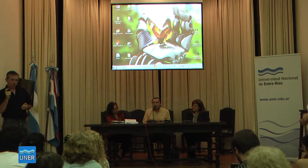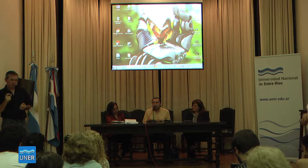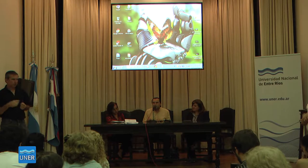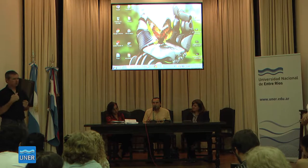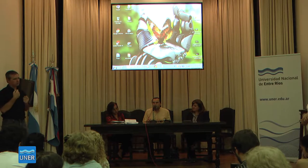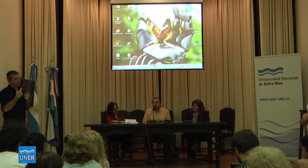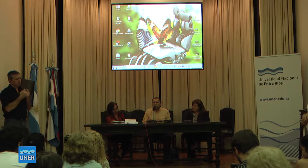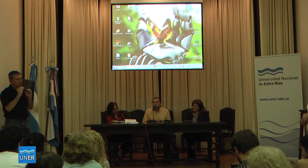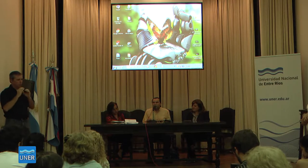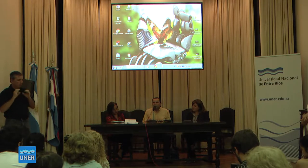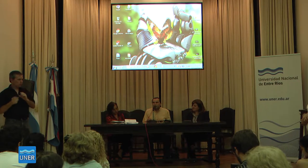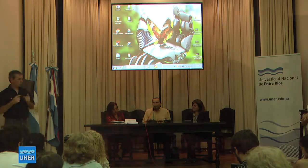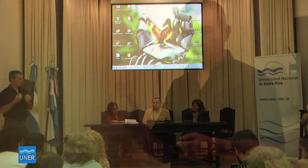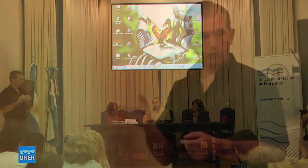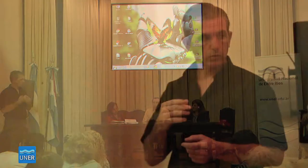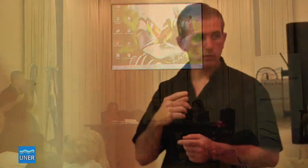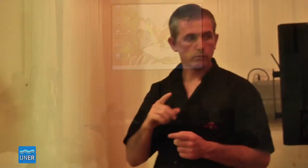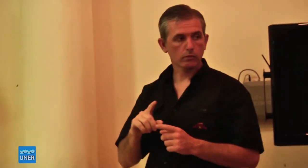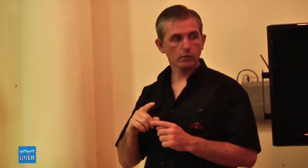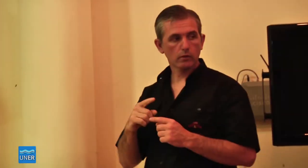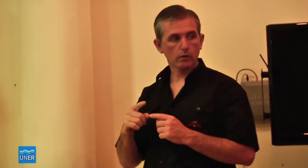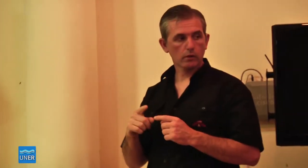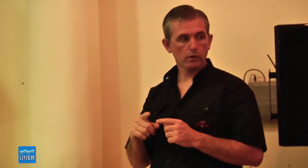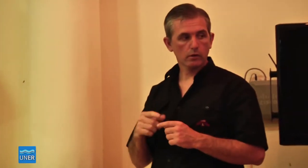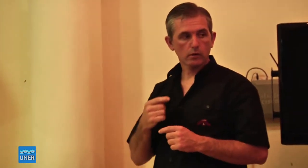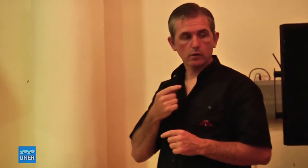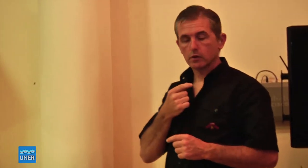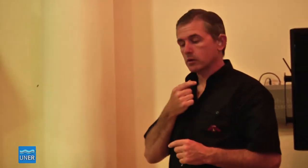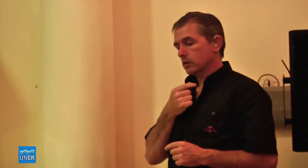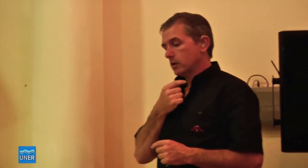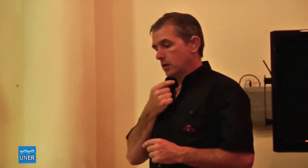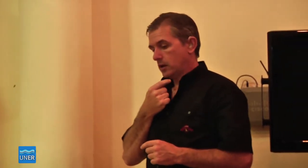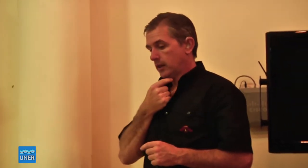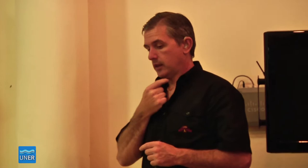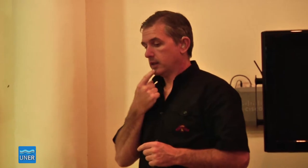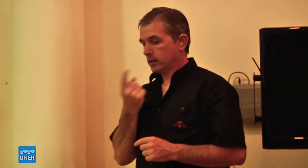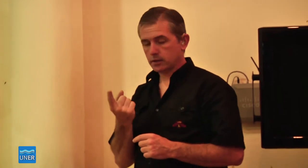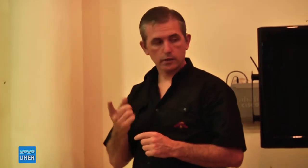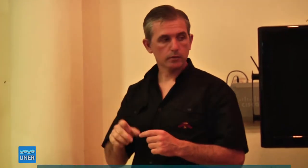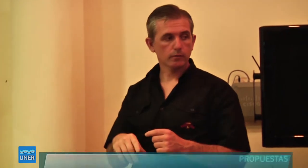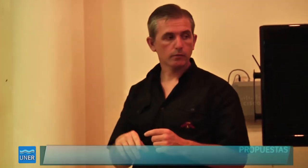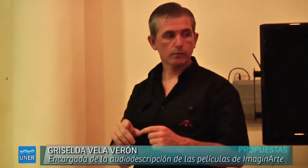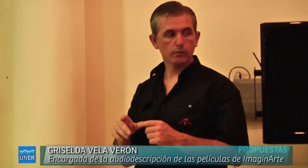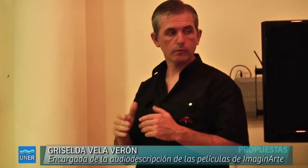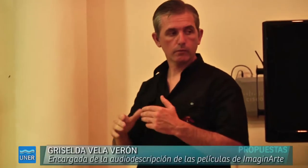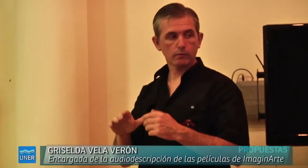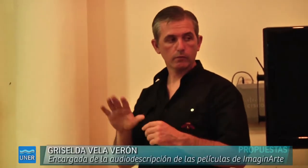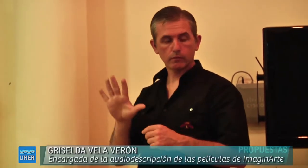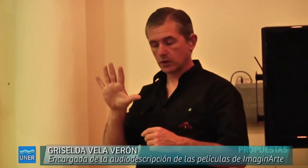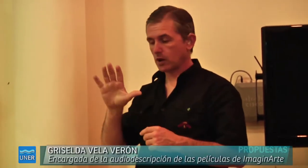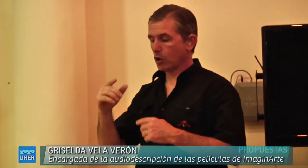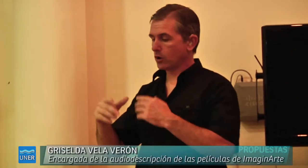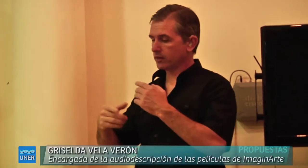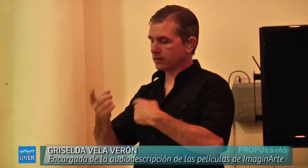que implica la concentración también de un nivel determinado cultural, es